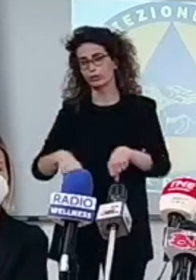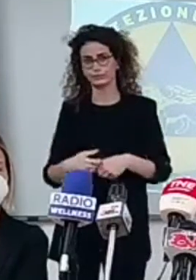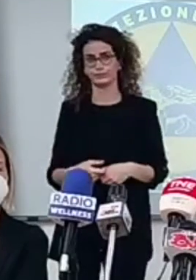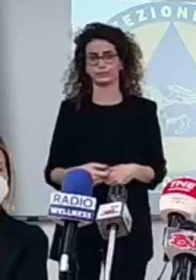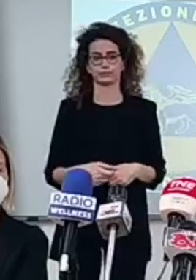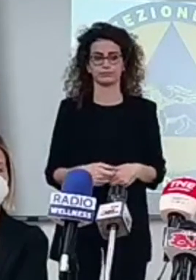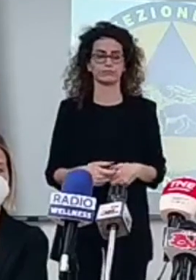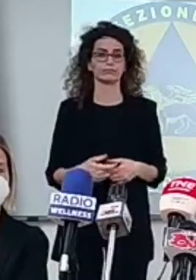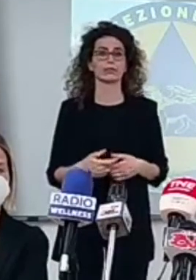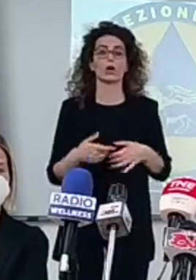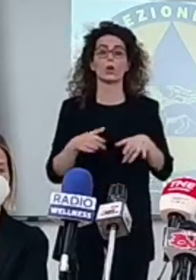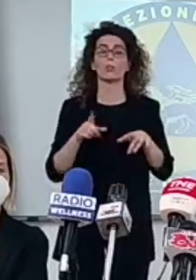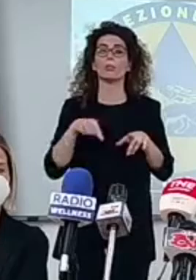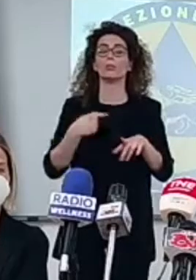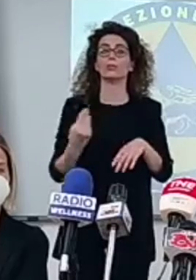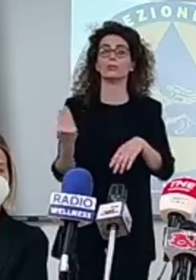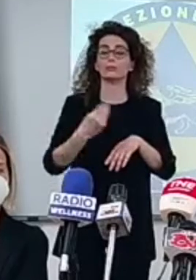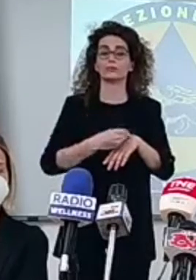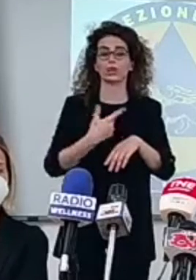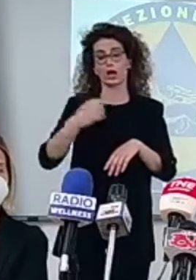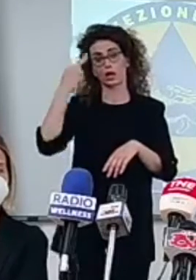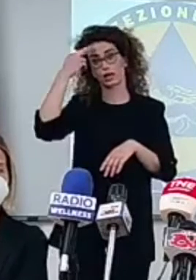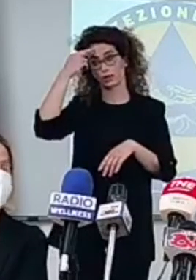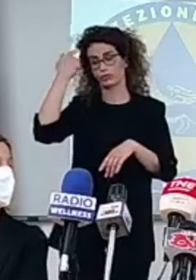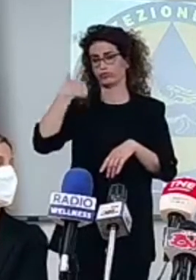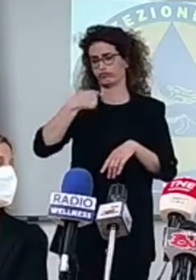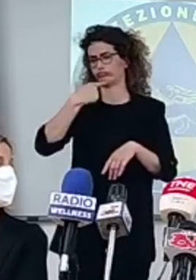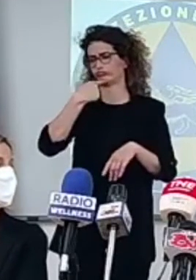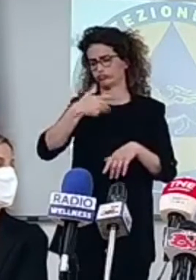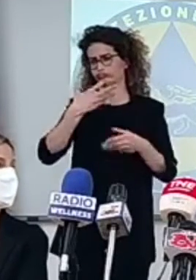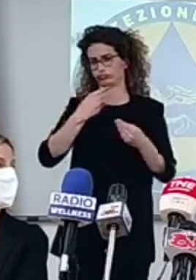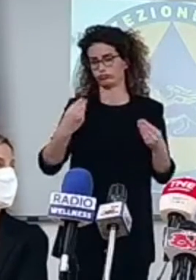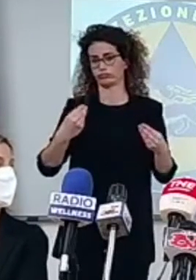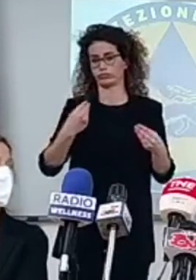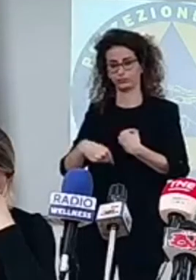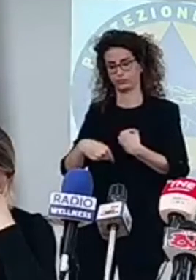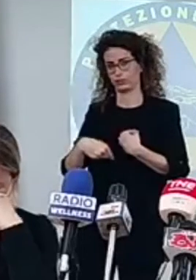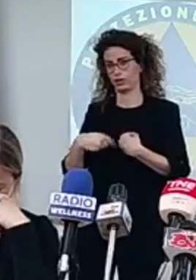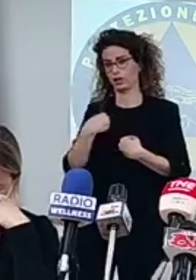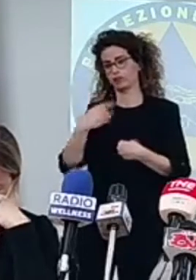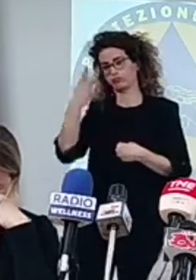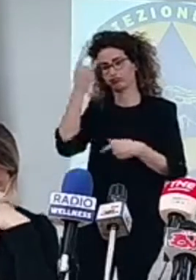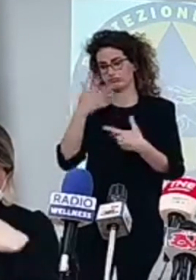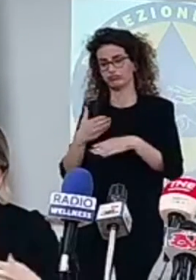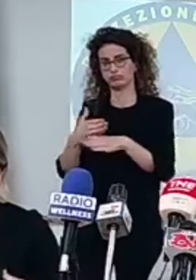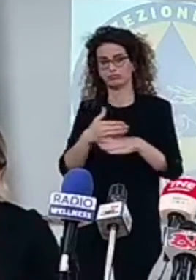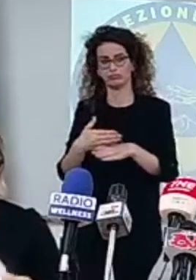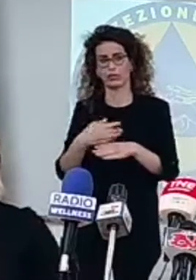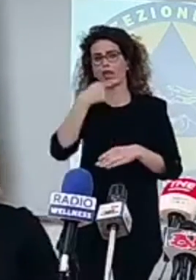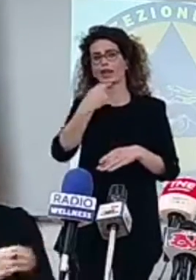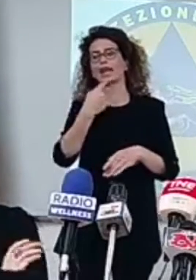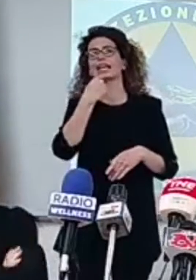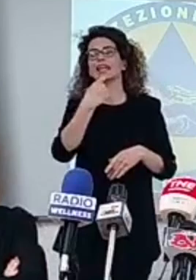così anche vi ricordo che ne ho parlato in più occasioni rispetto al coprifuoco si dice chi va in zona bianca